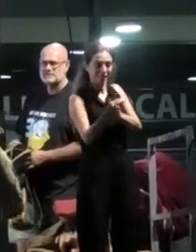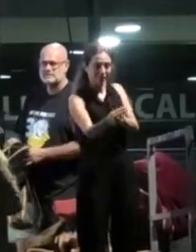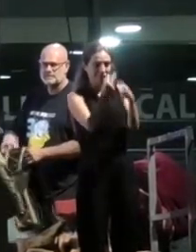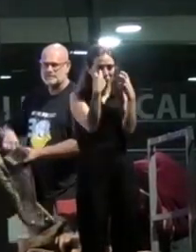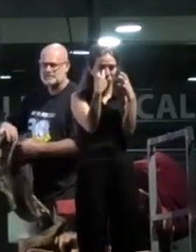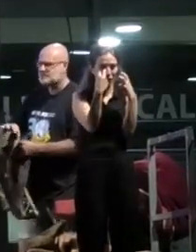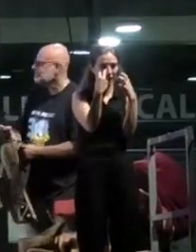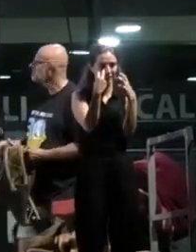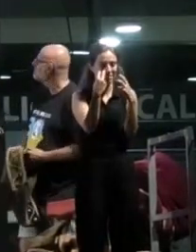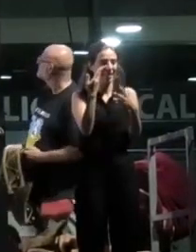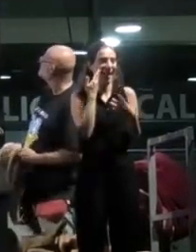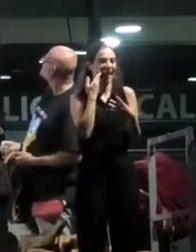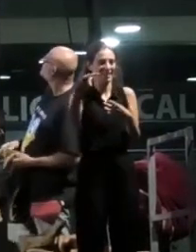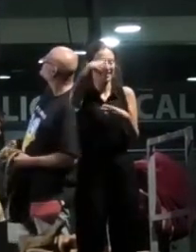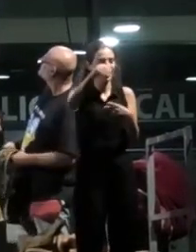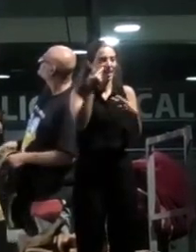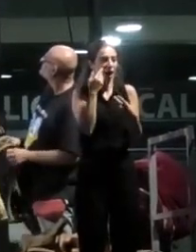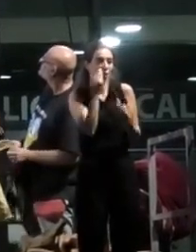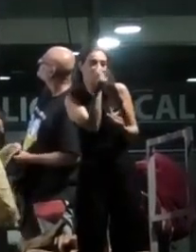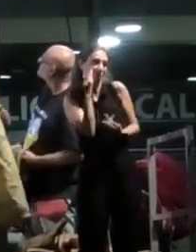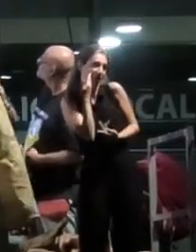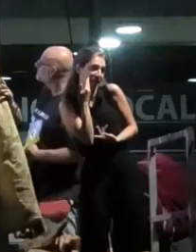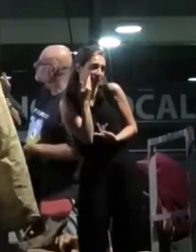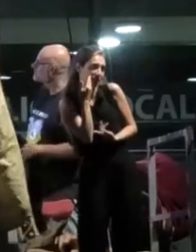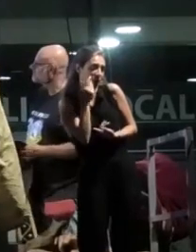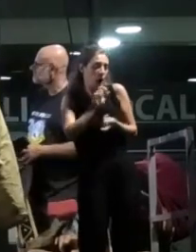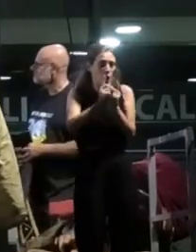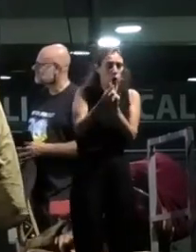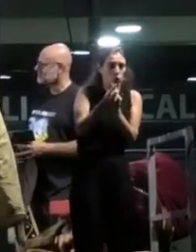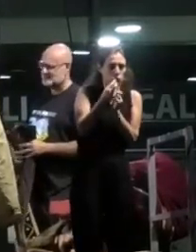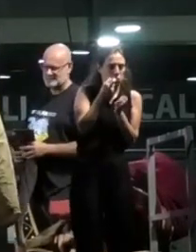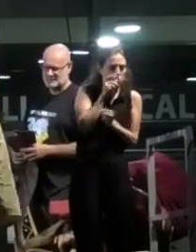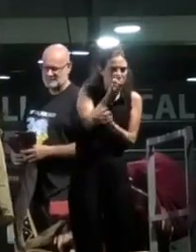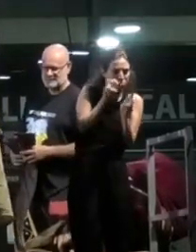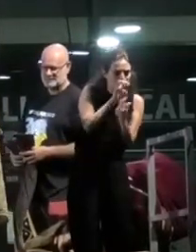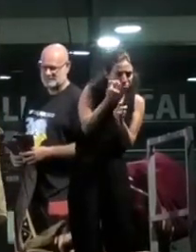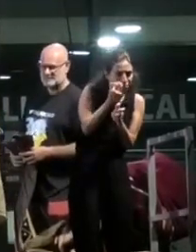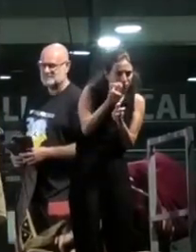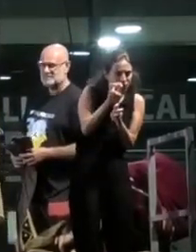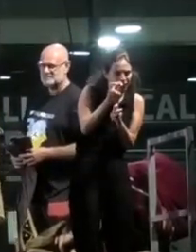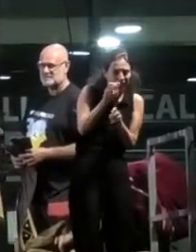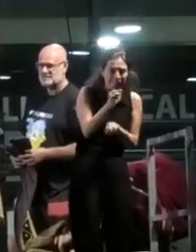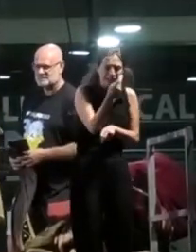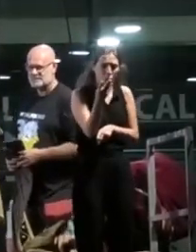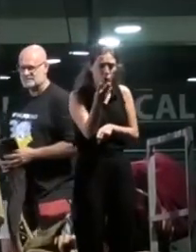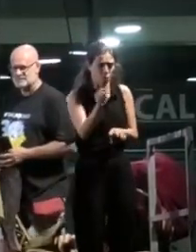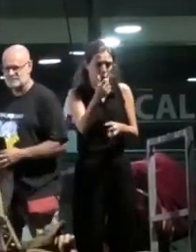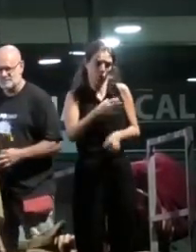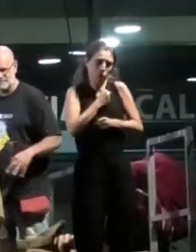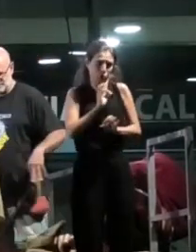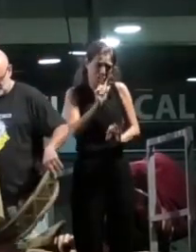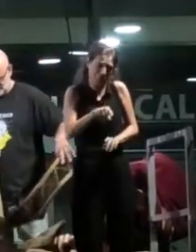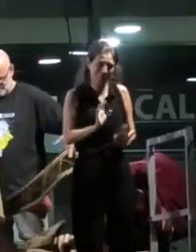mira. Alguns divertits, altres encuriosits o fins i tot n'hi ha una mica